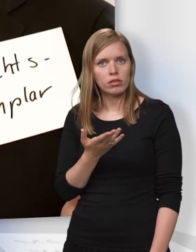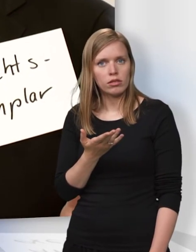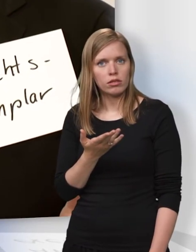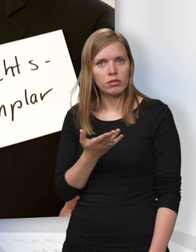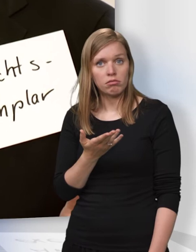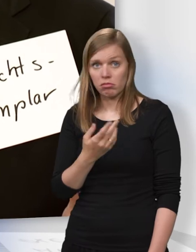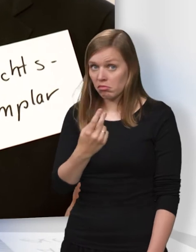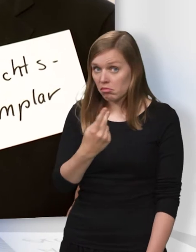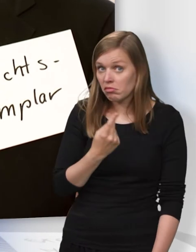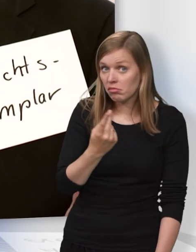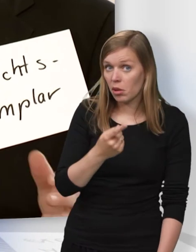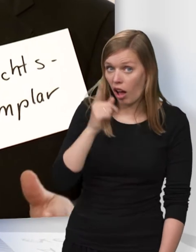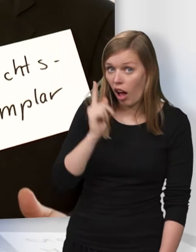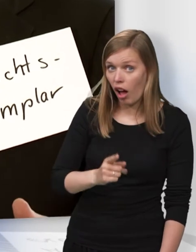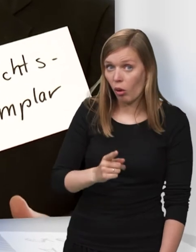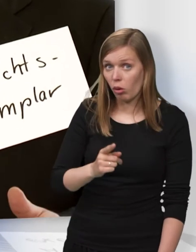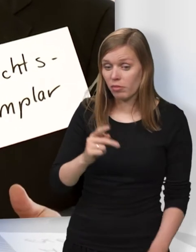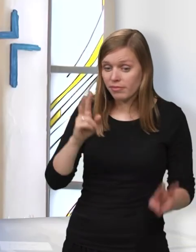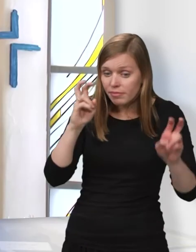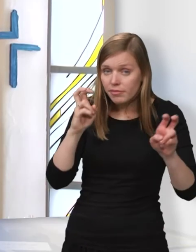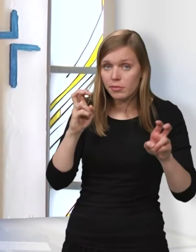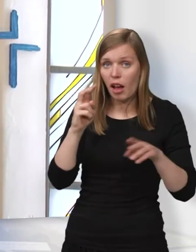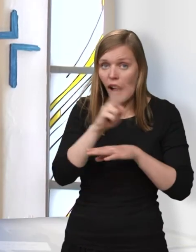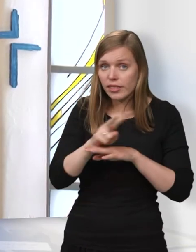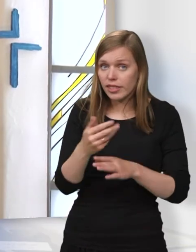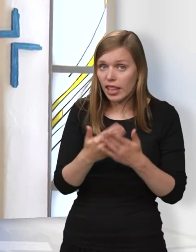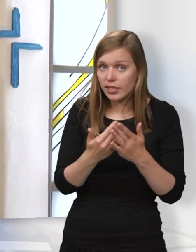Sind wir auch so ein Ansichtsexemplar?